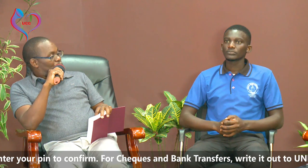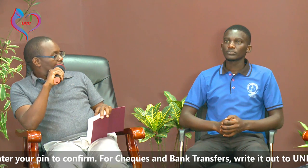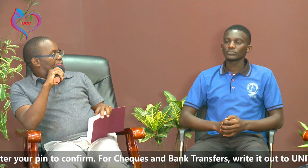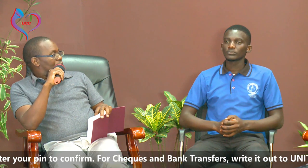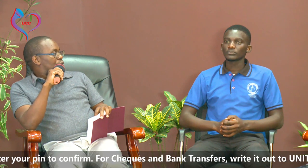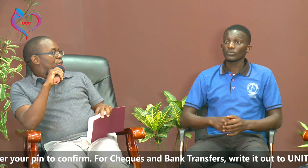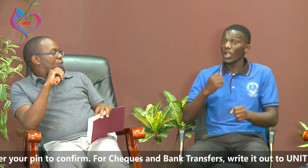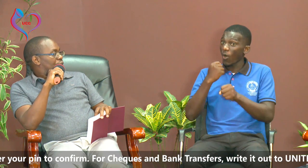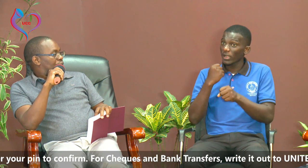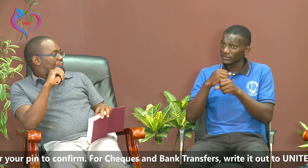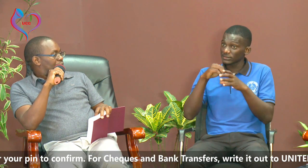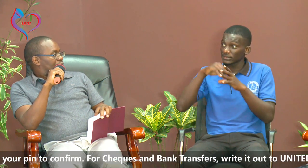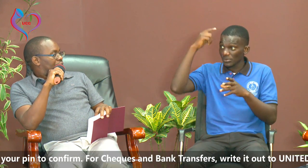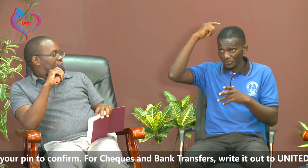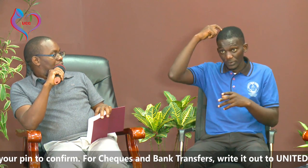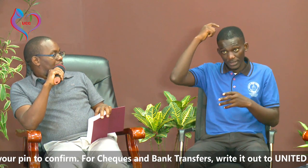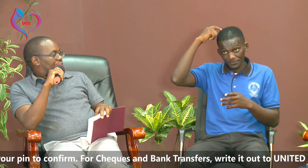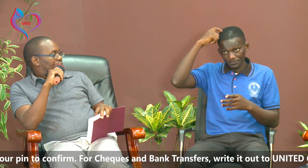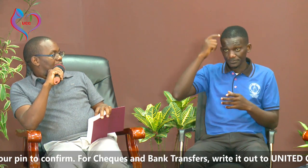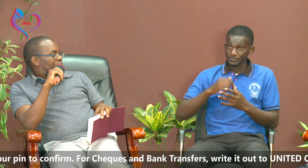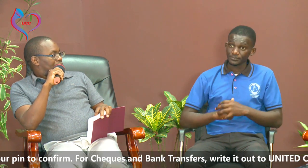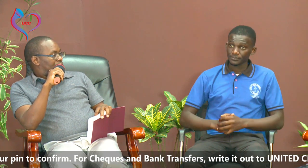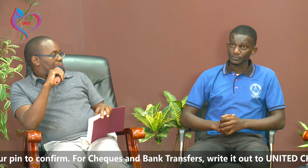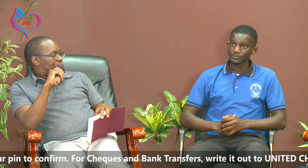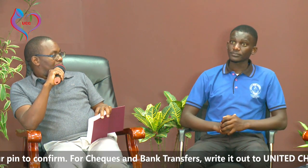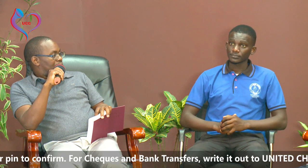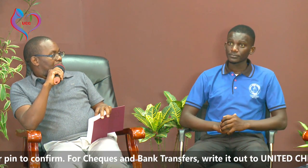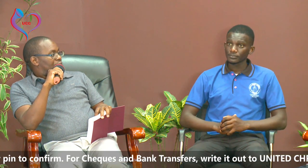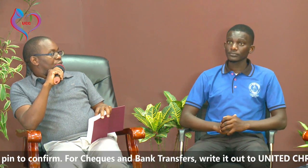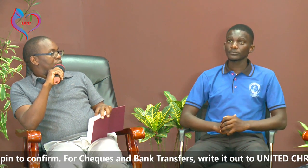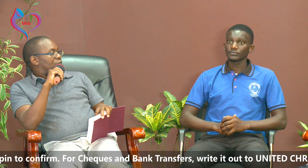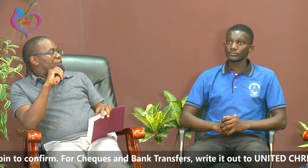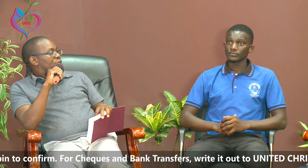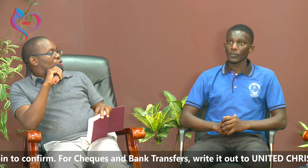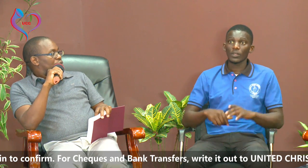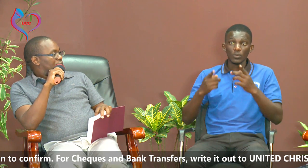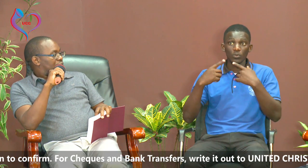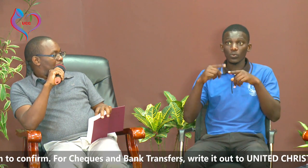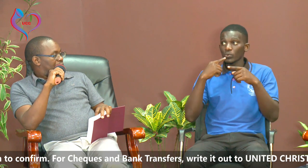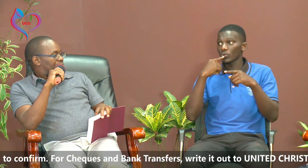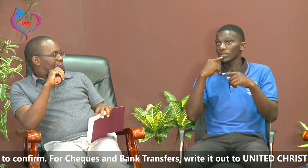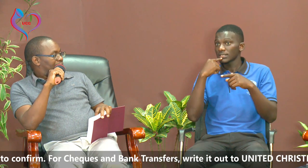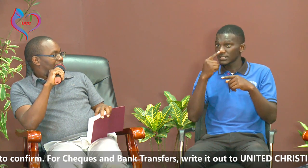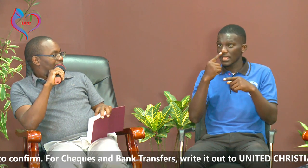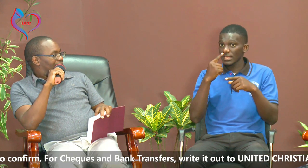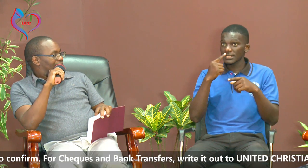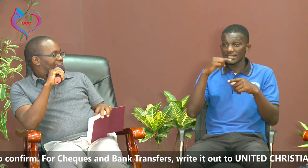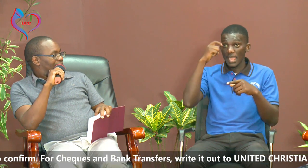Mwekolere ebintu byayo. Ontegedde. Yesebo. Era tujiita conscious mind.